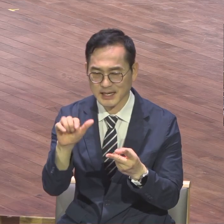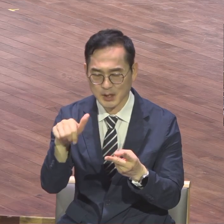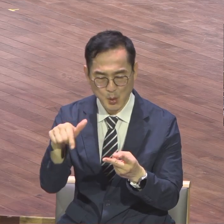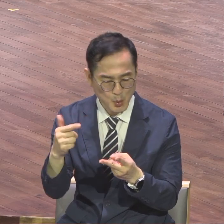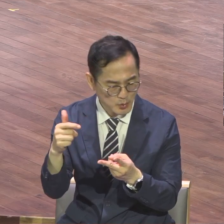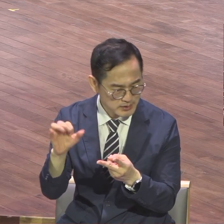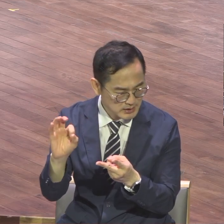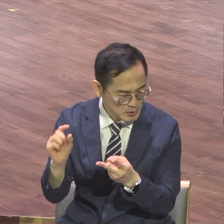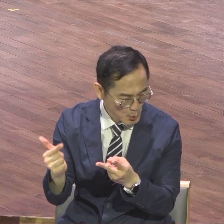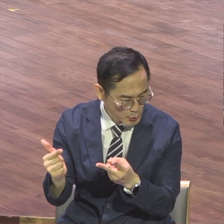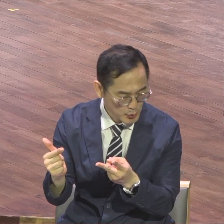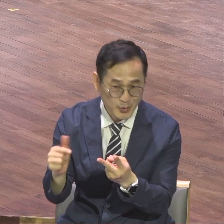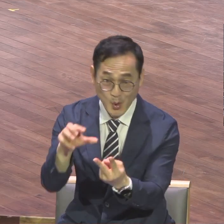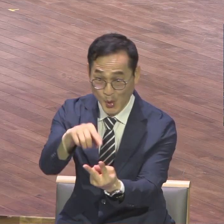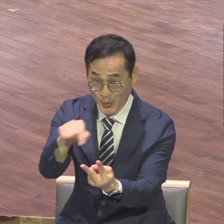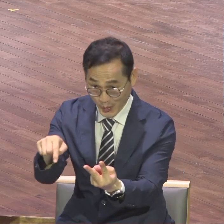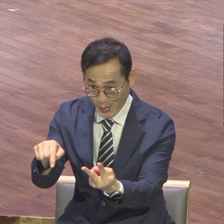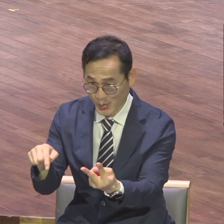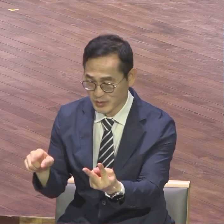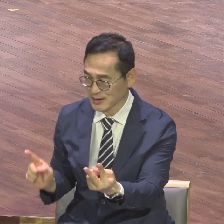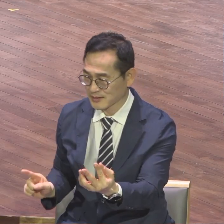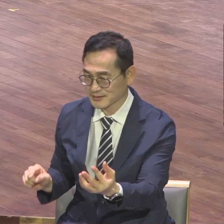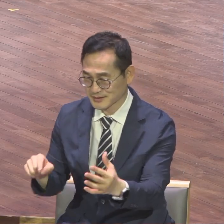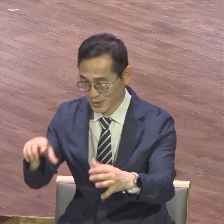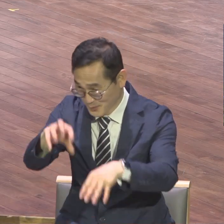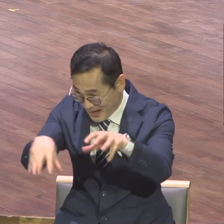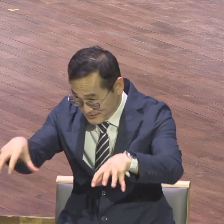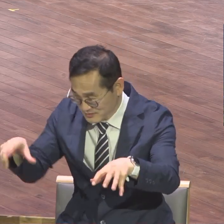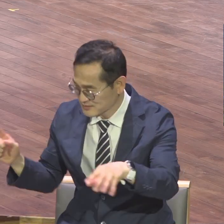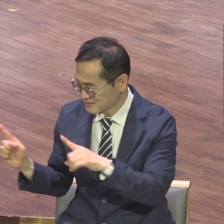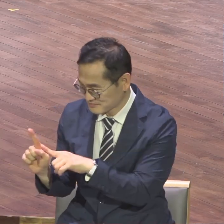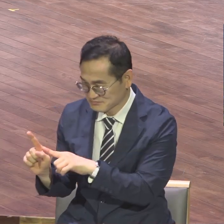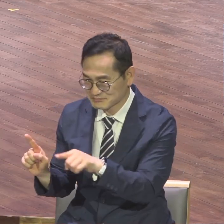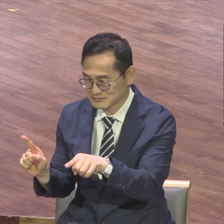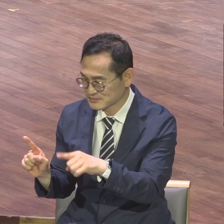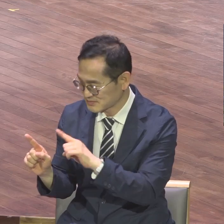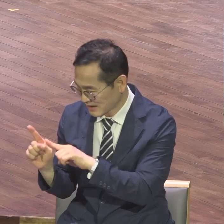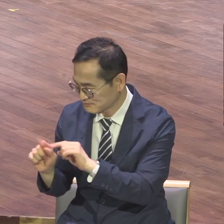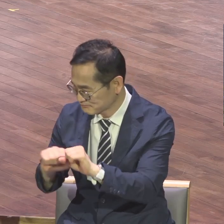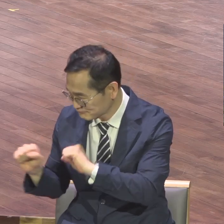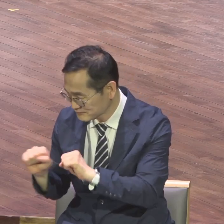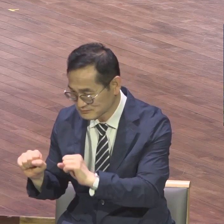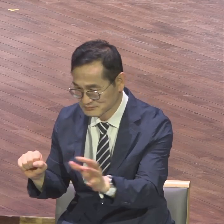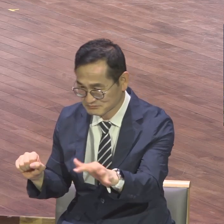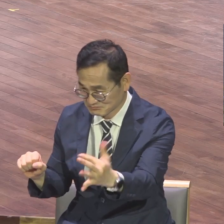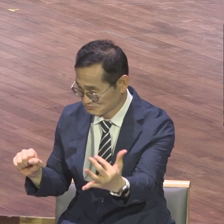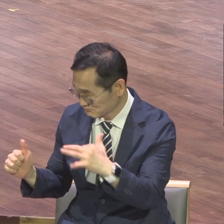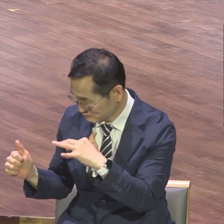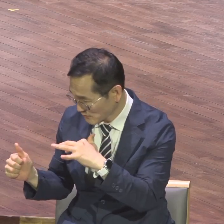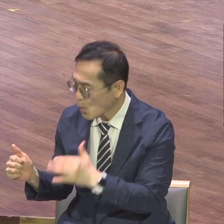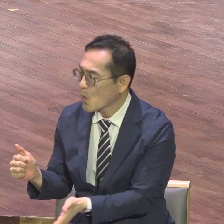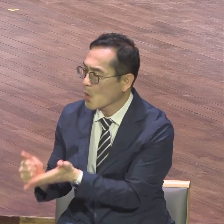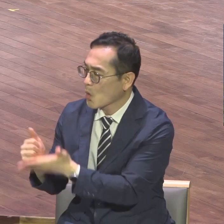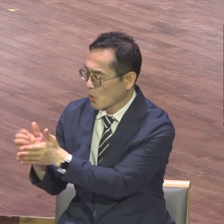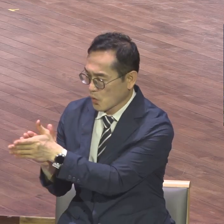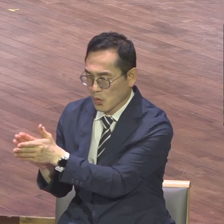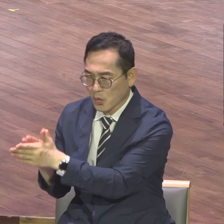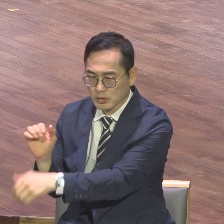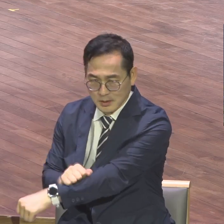칭찬받는 자니. 자, 우리는요 신앙생활할 때 중요한 것 두 가지입니다. 하나님 앞에 인정받는